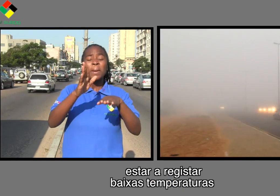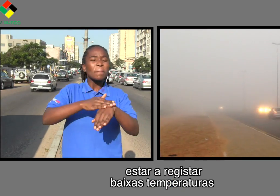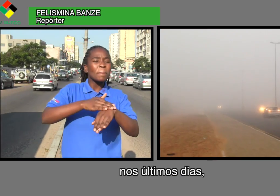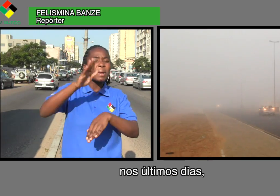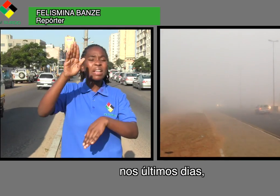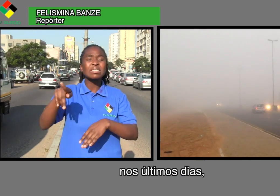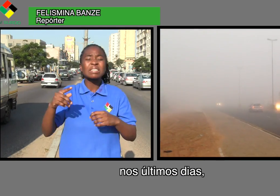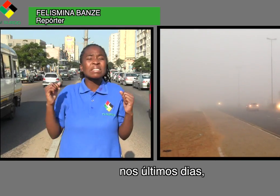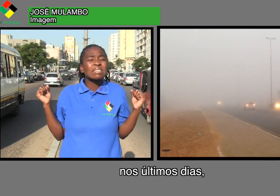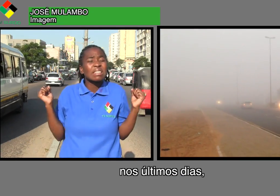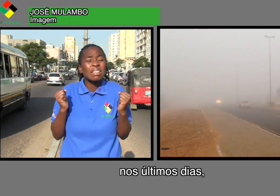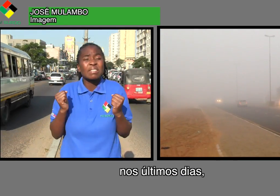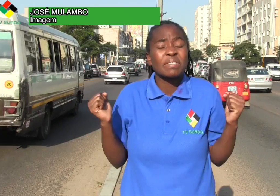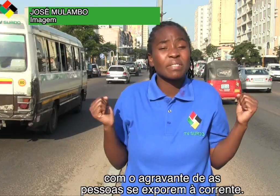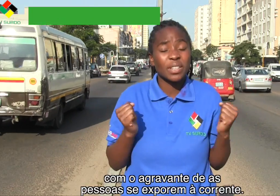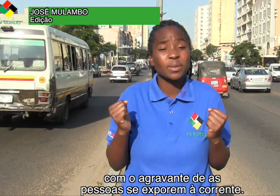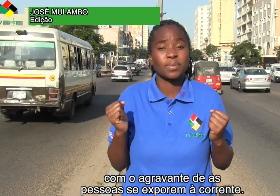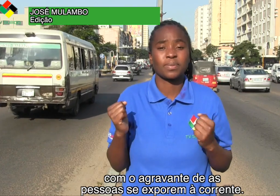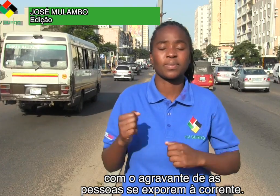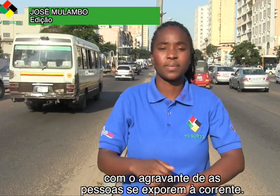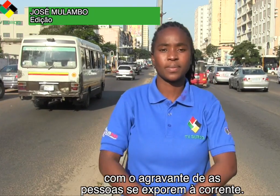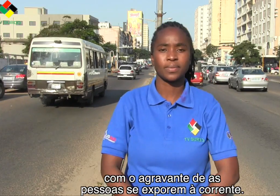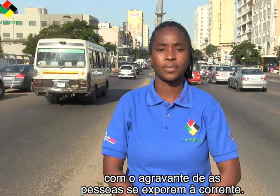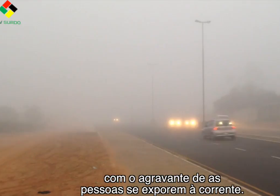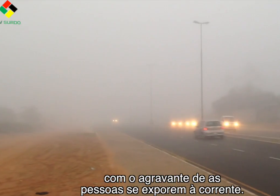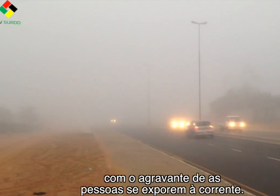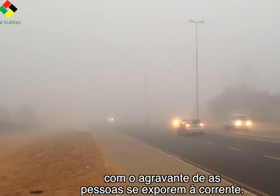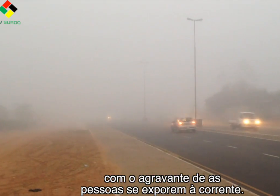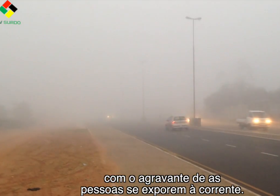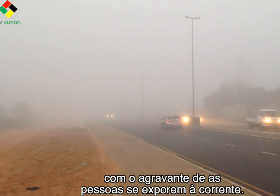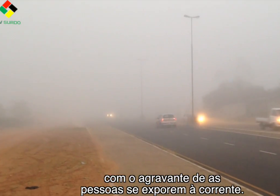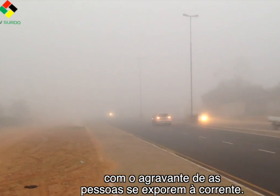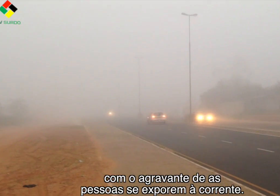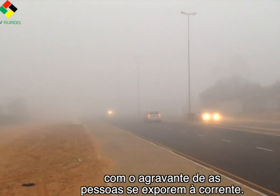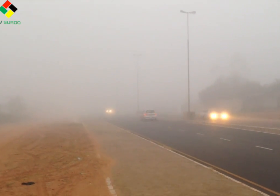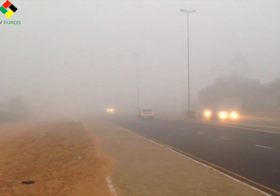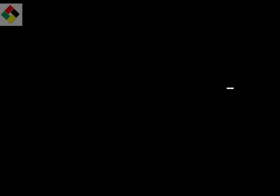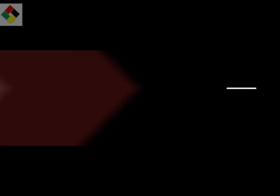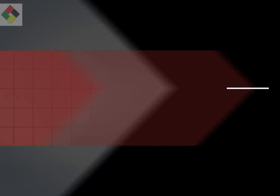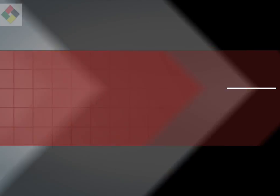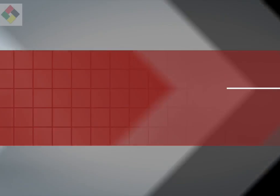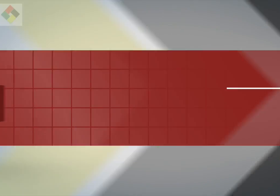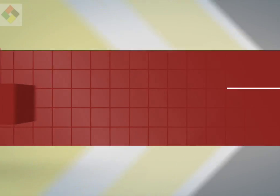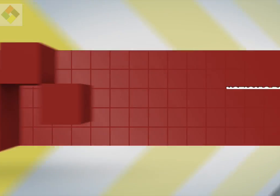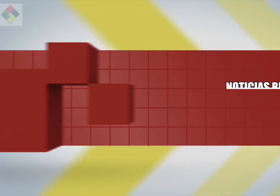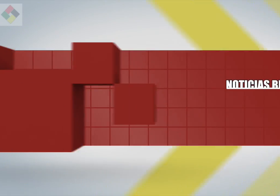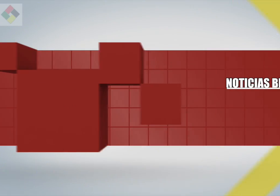temperaturas nos últimos dias, com o agravante das pessoas se exporem à corrente.